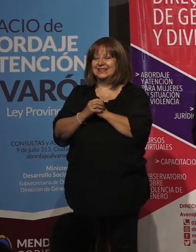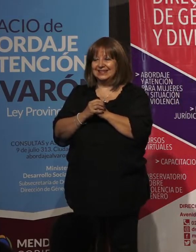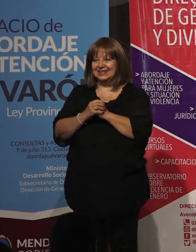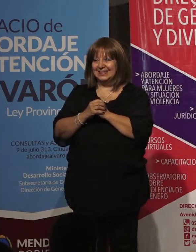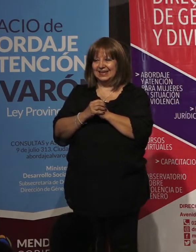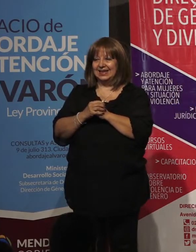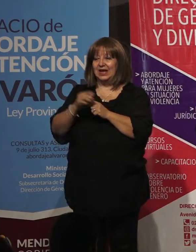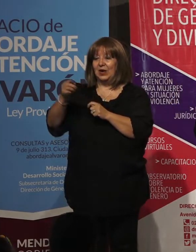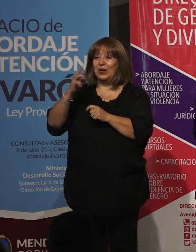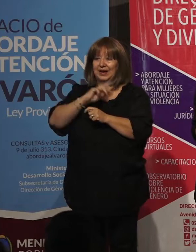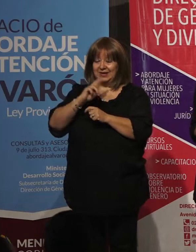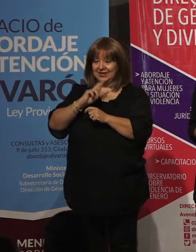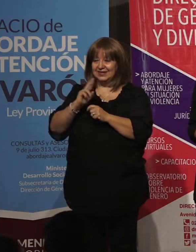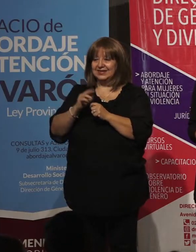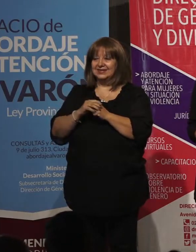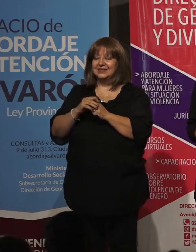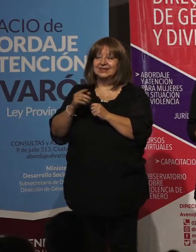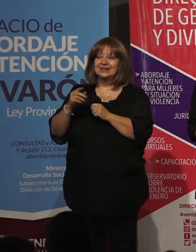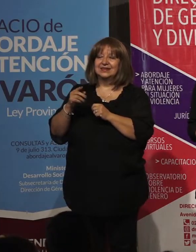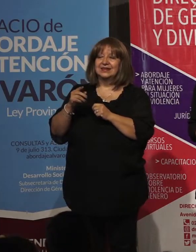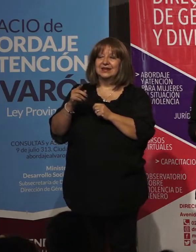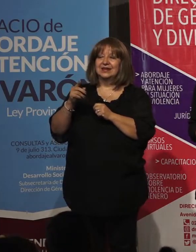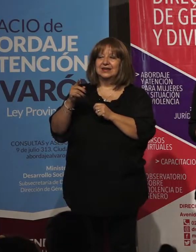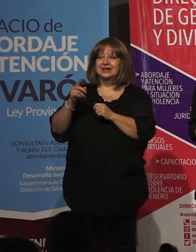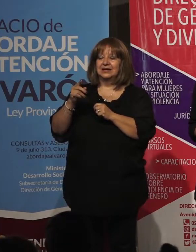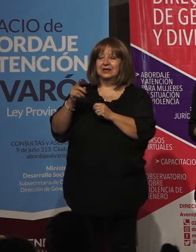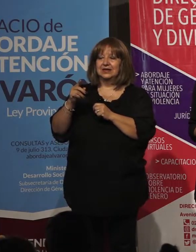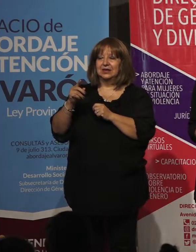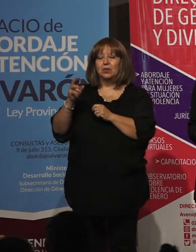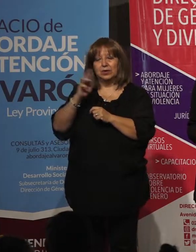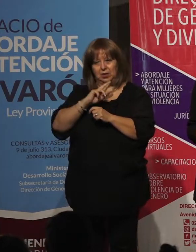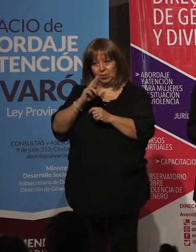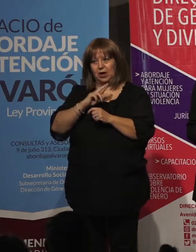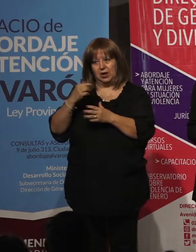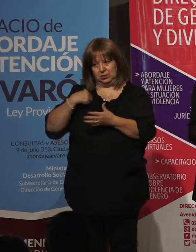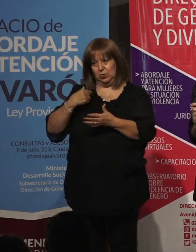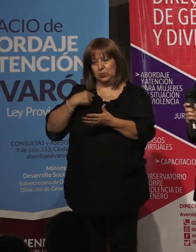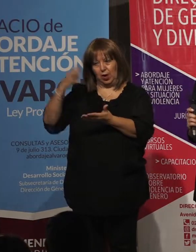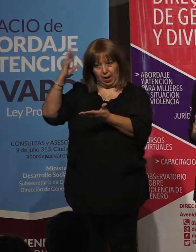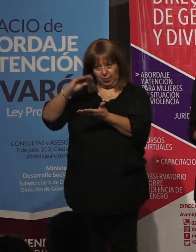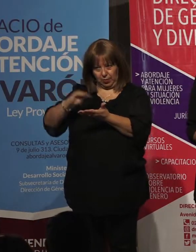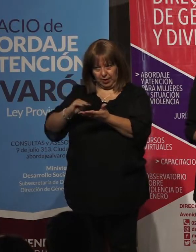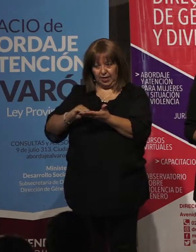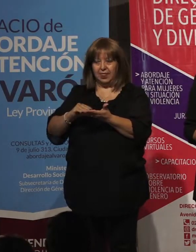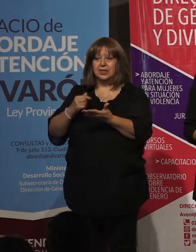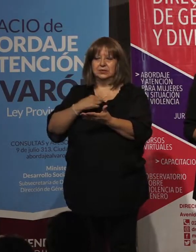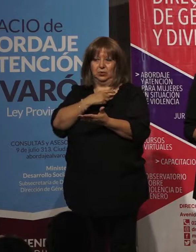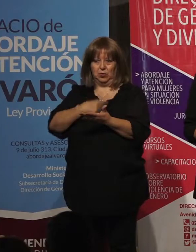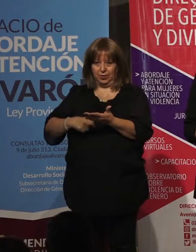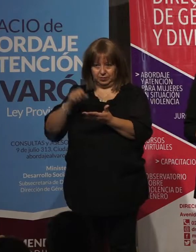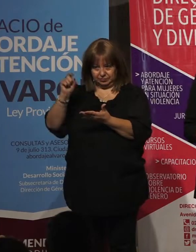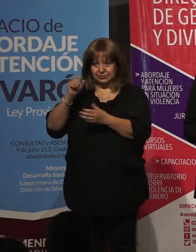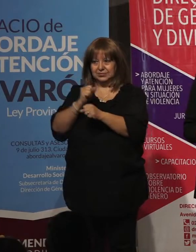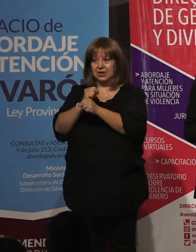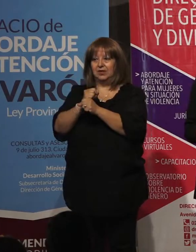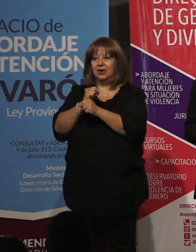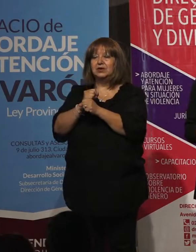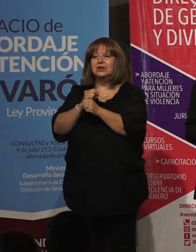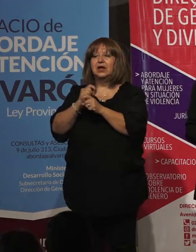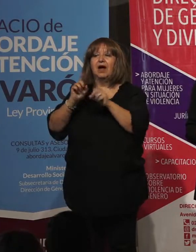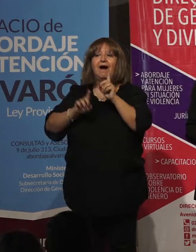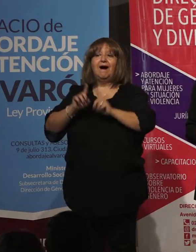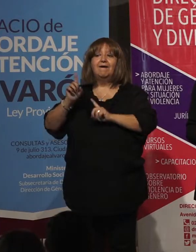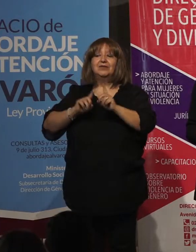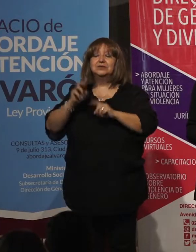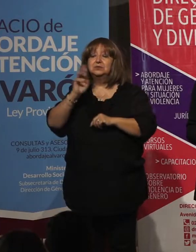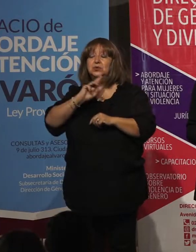¿Cómo estás? Mira, una de las, por ahí, de las falencias que yo veo, yo soy abogada, de trabajar en el Estado, es que cuando hay